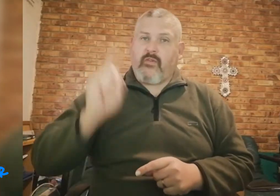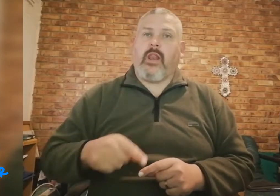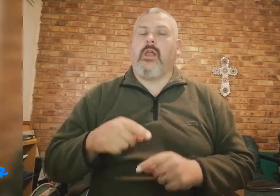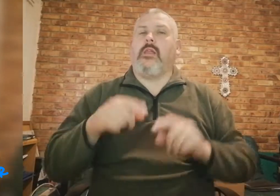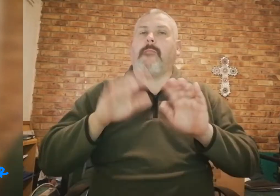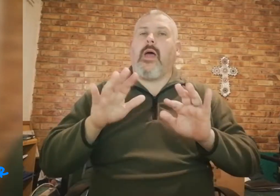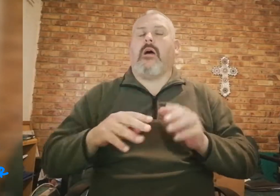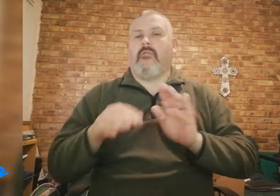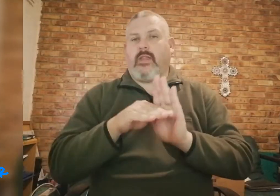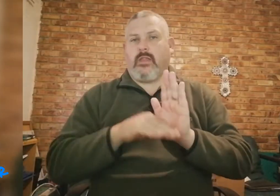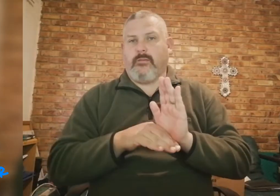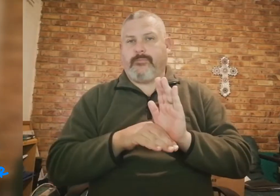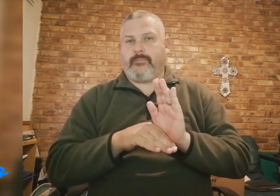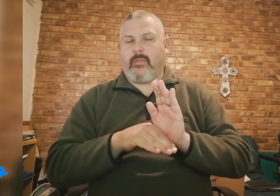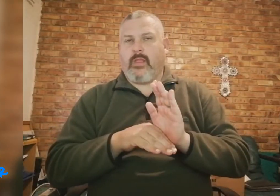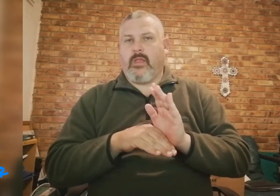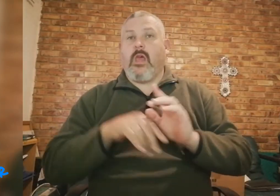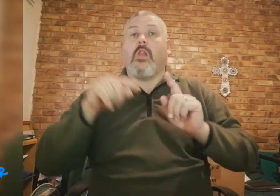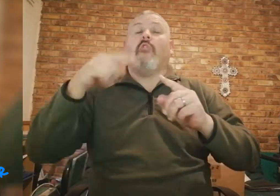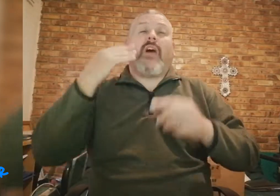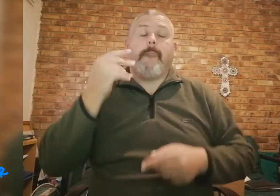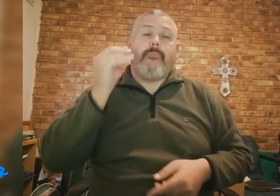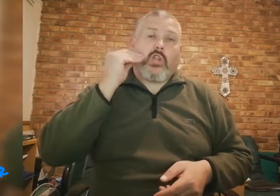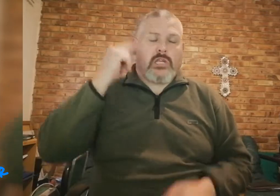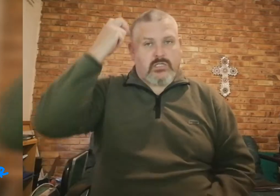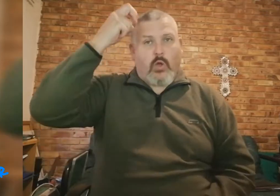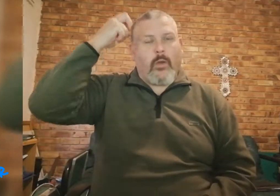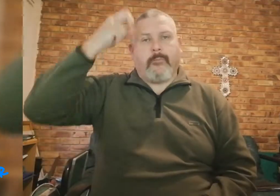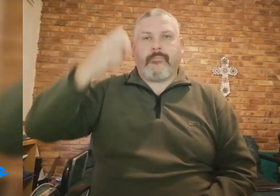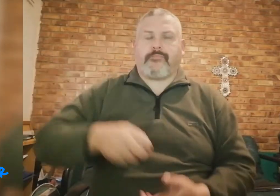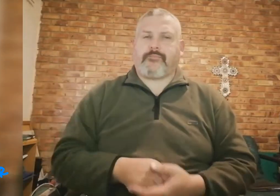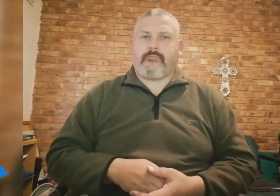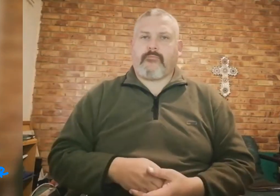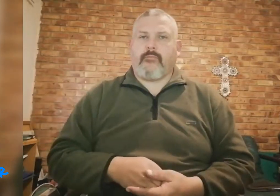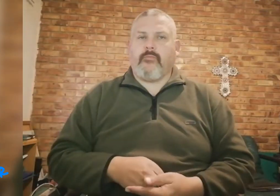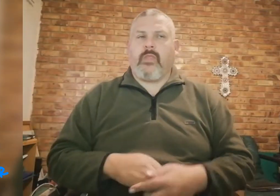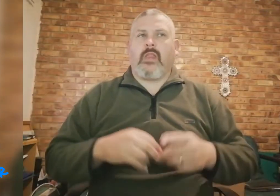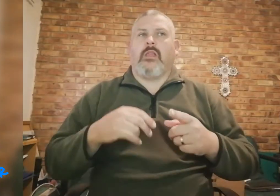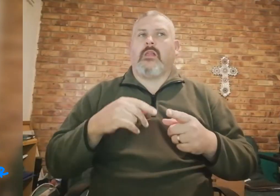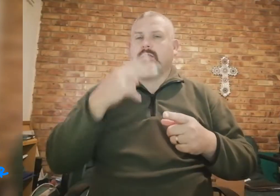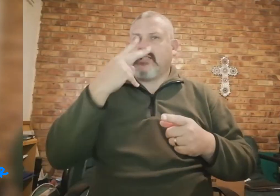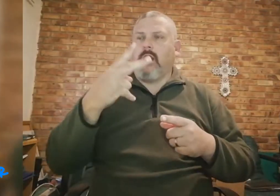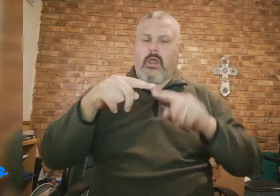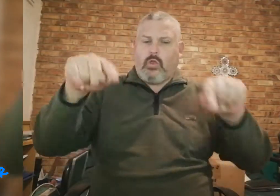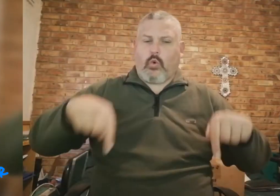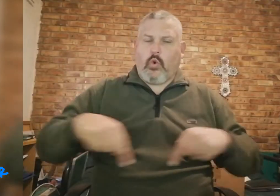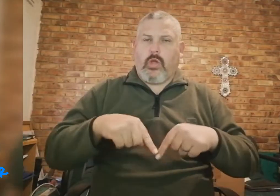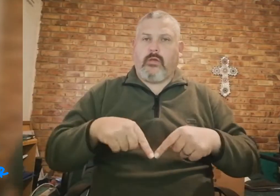van baie wette. Nou wanneer Petrus droom, en sien stoek